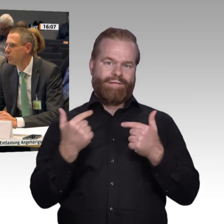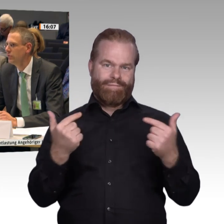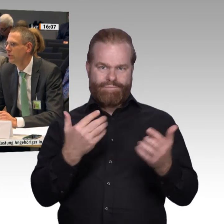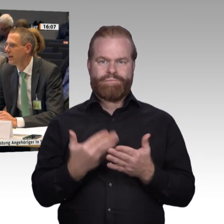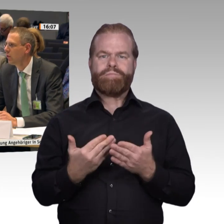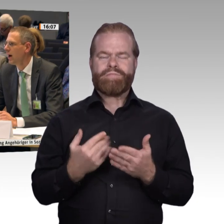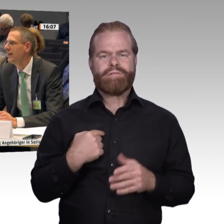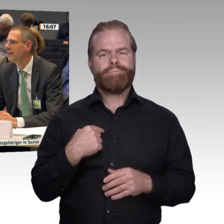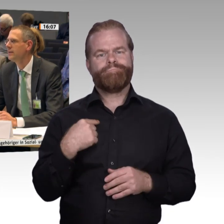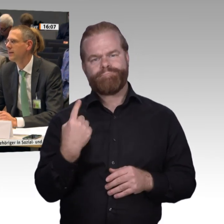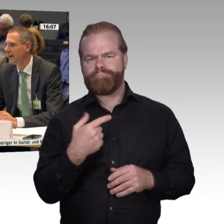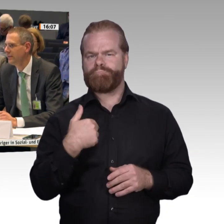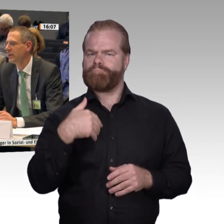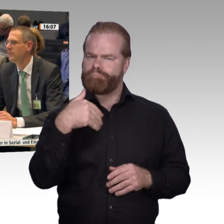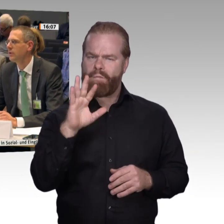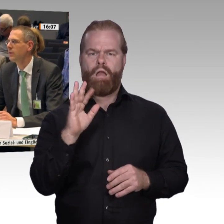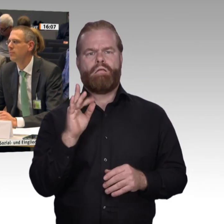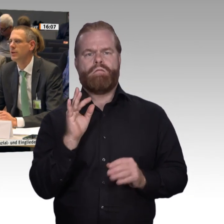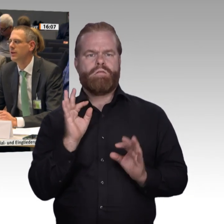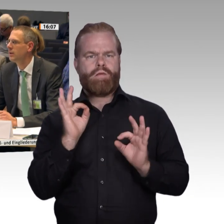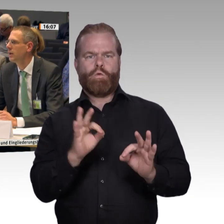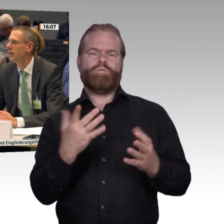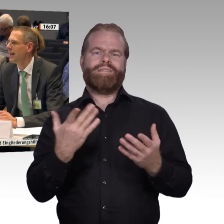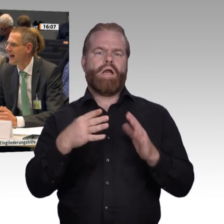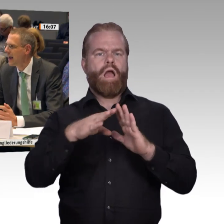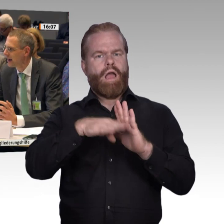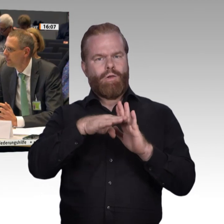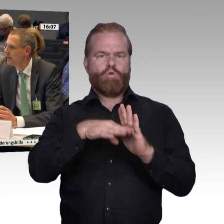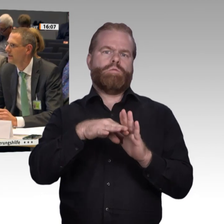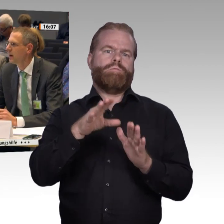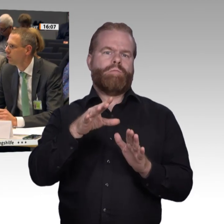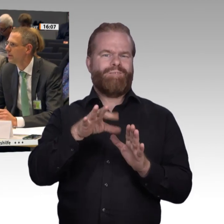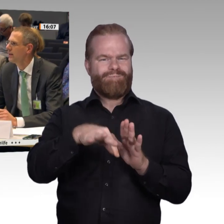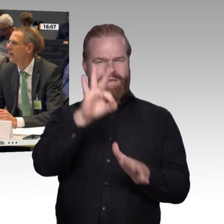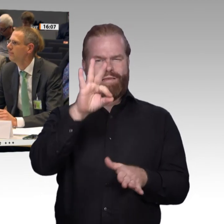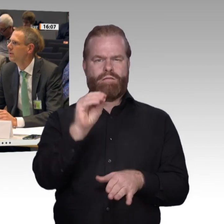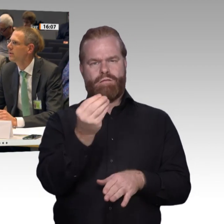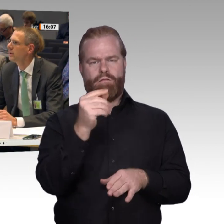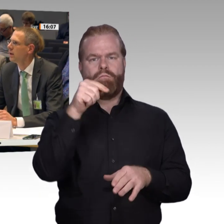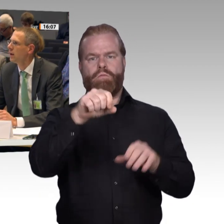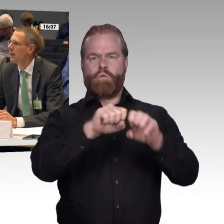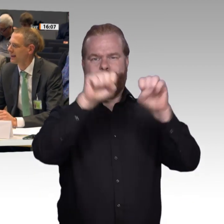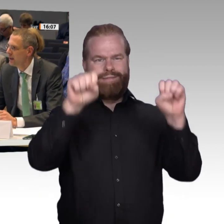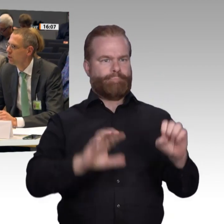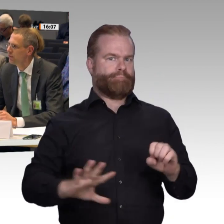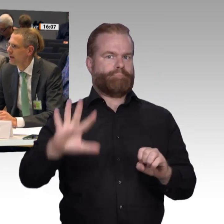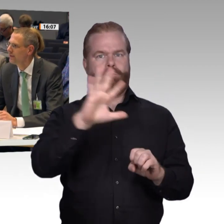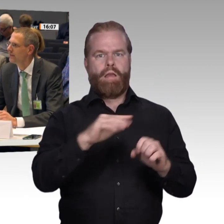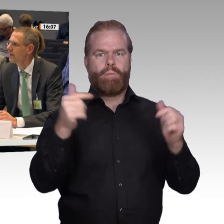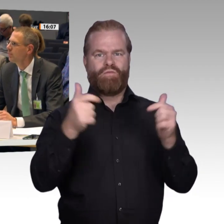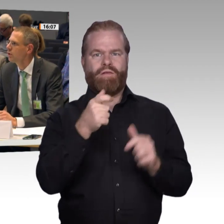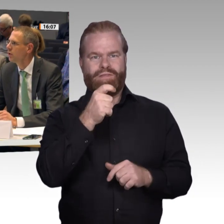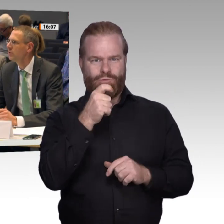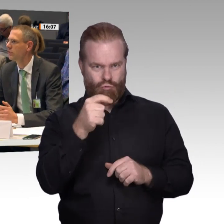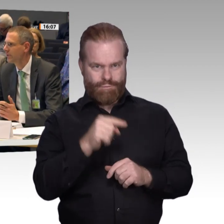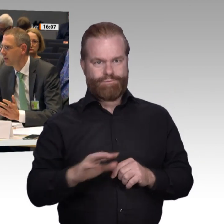dann der Bund genau alle Enden in der Hand hält, mit denen er arbeitet. Augenblicklich haben wir einen Regelungsansatz,